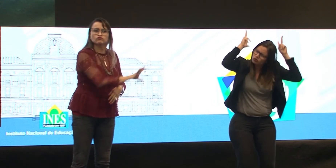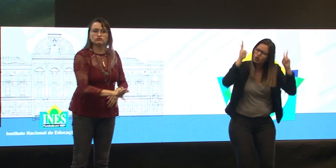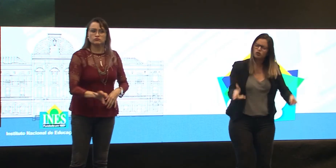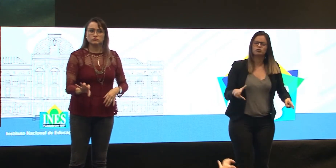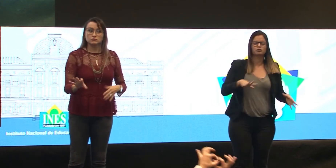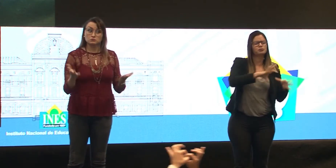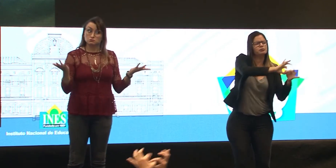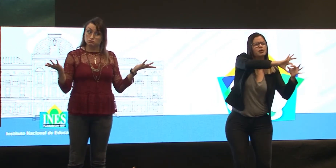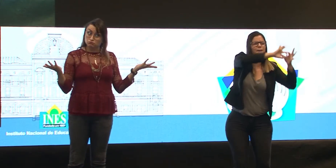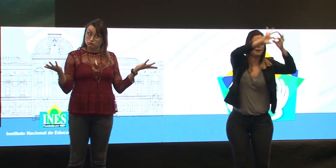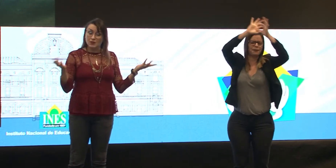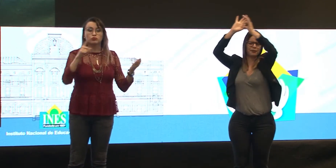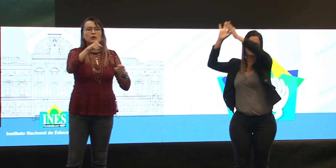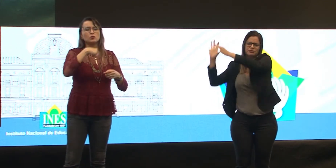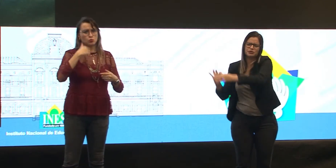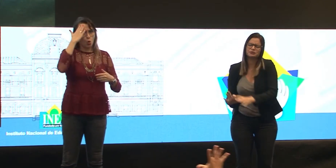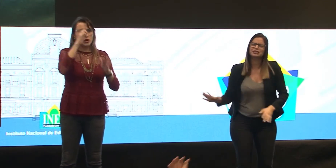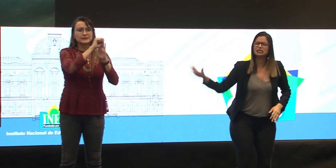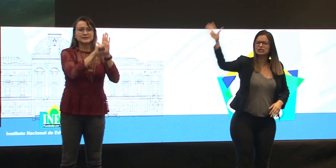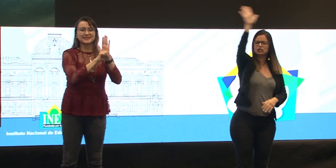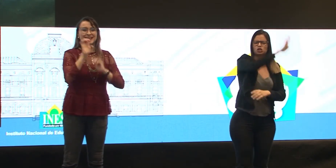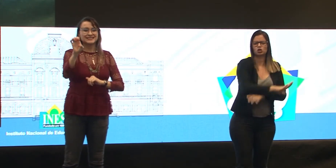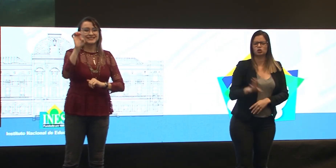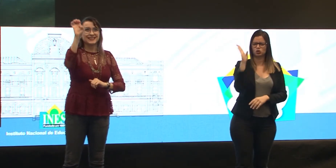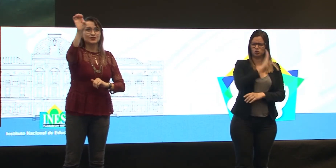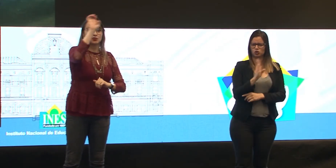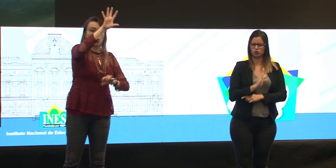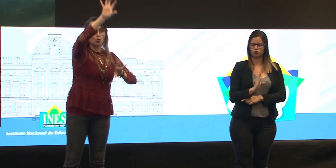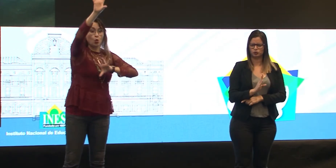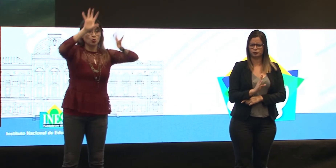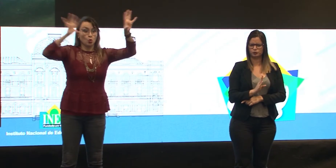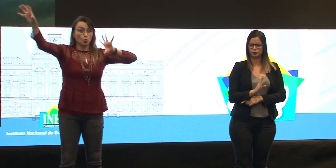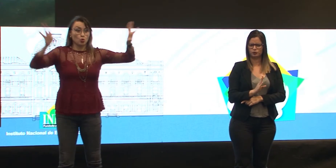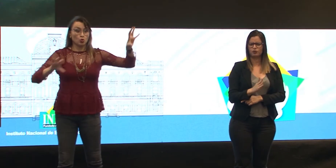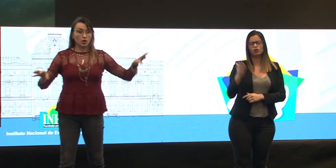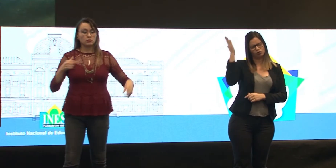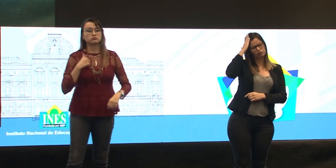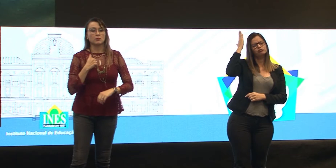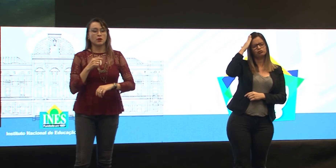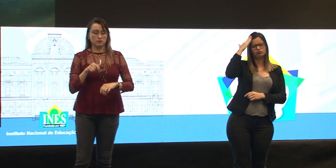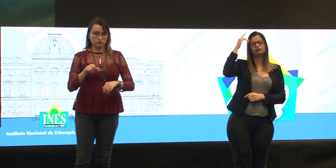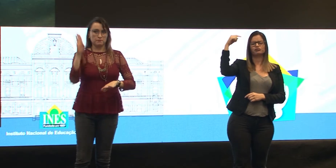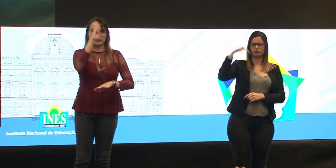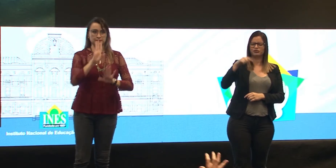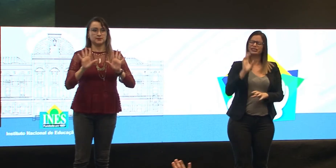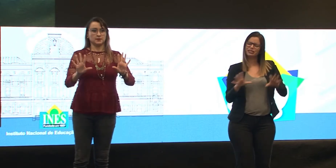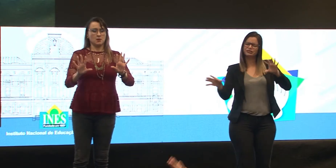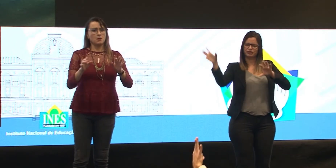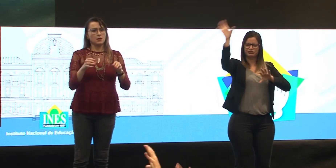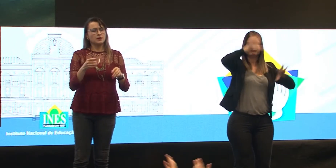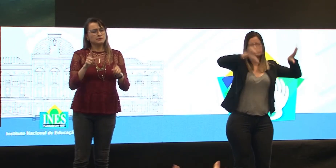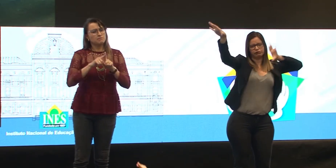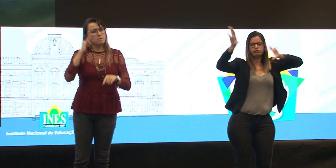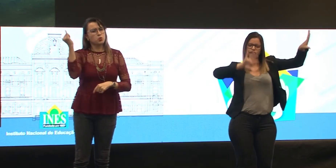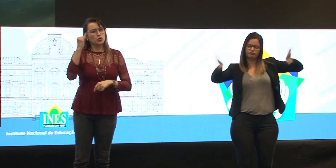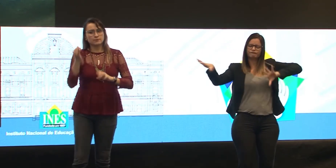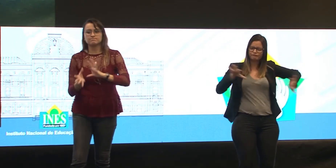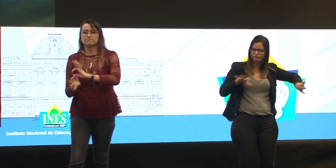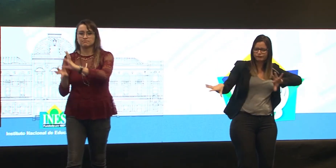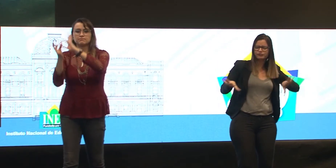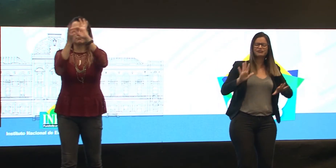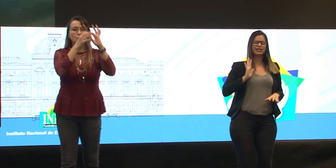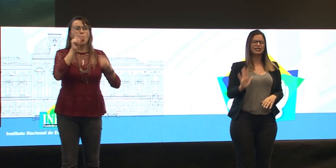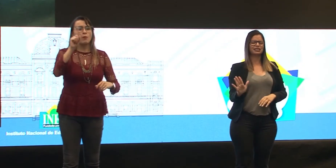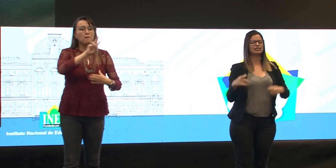favorecendo essa rede de apoio para o ensino de excelência, para a qualidade de ensino. A gente tem vários estados na Colômbia e todos eles trabalham integrado.